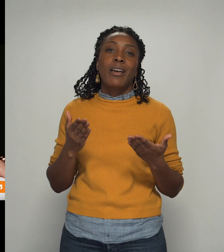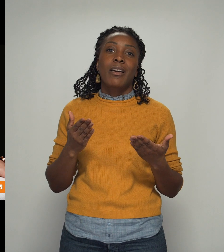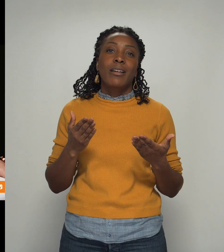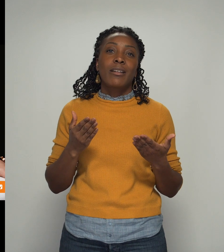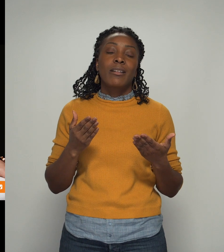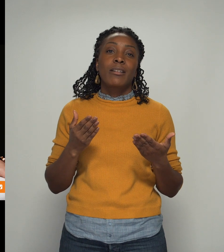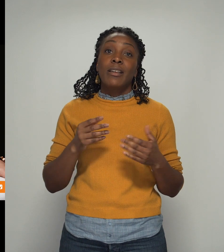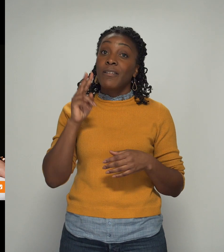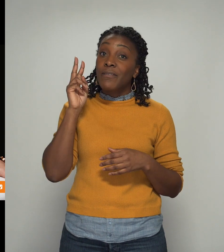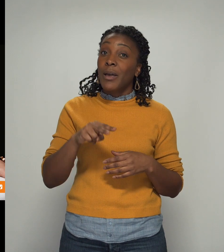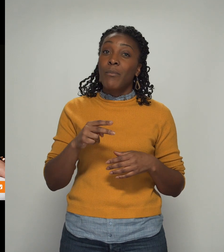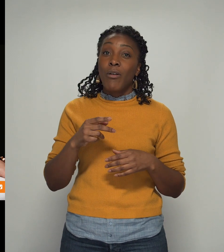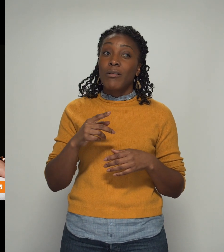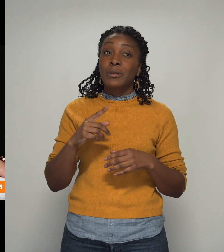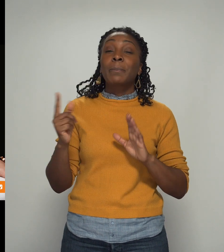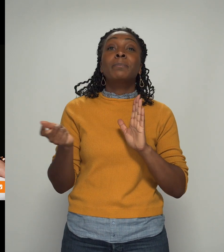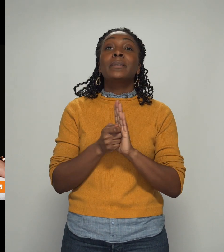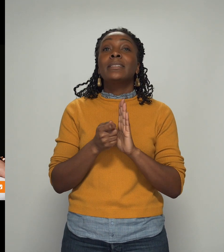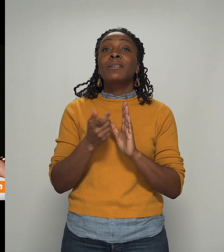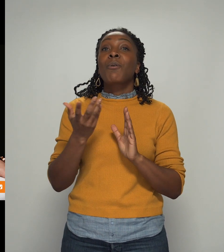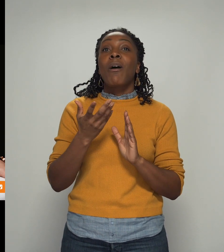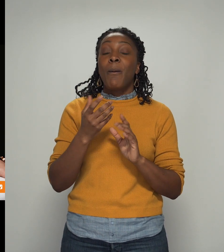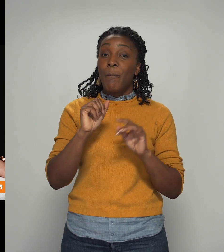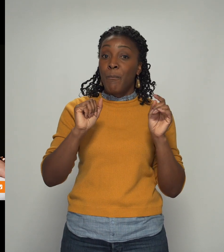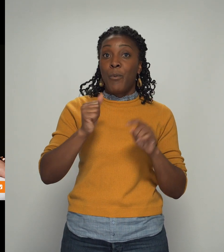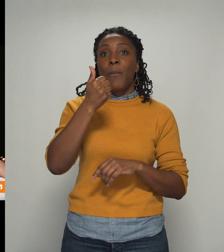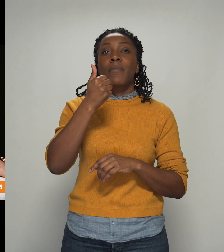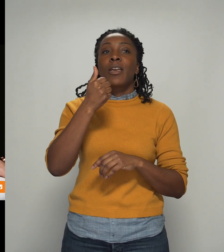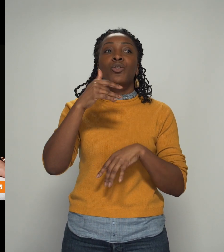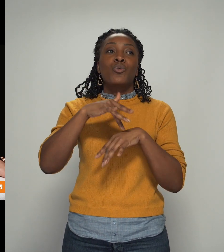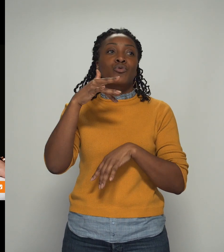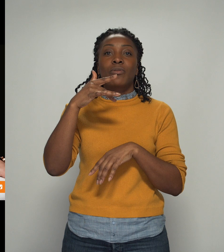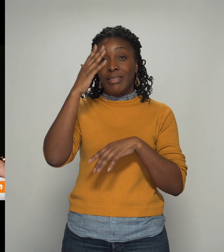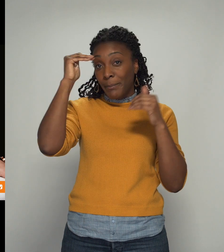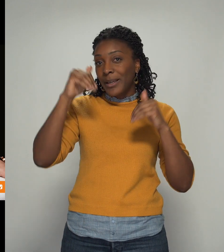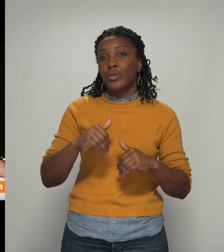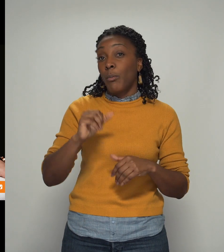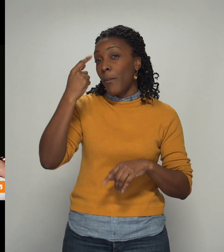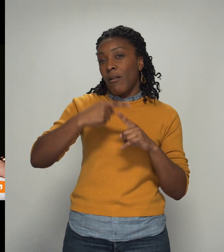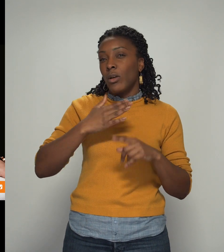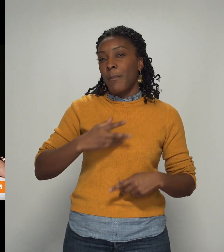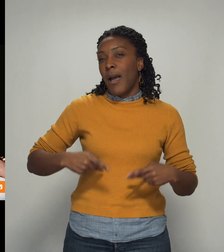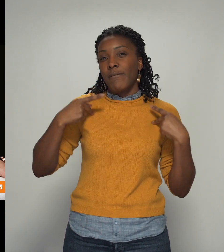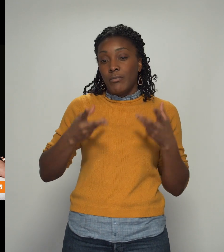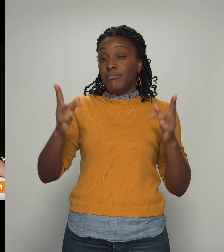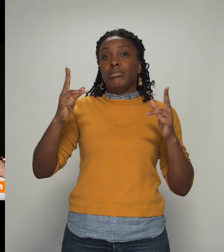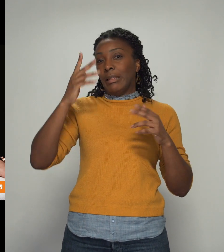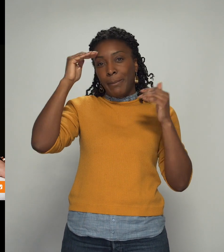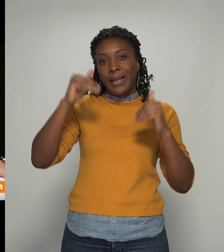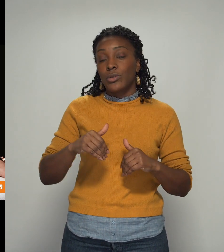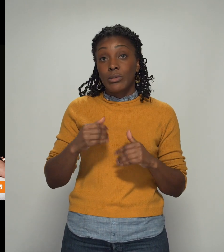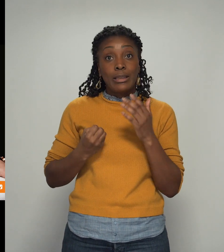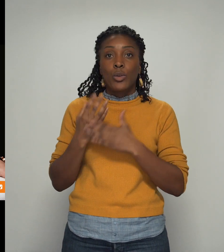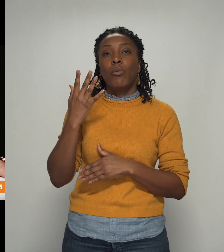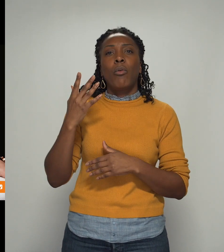à m'abandonner à Dieu, c'était le jour où j'ai connu cet épisode de dépression. C'était quelque chose qui était nouveau dans ma